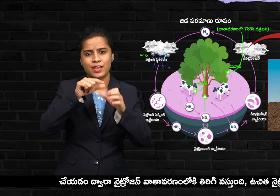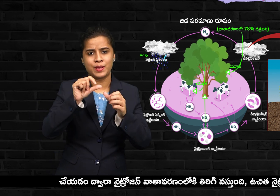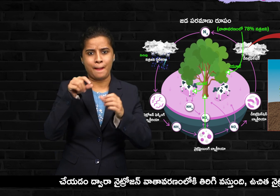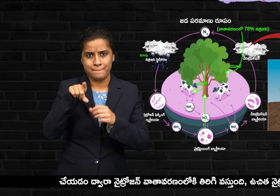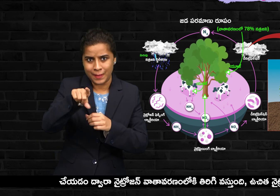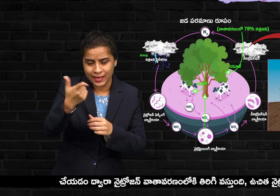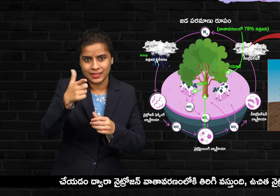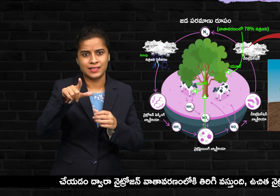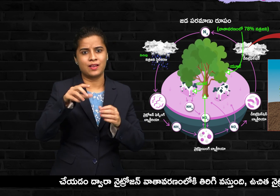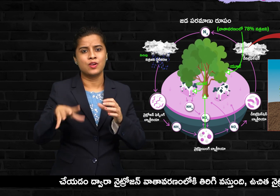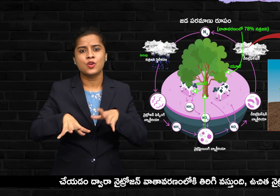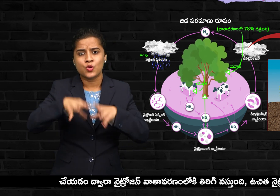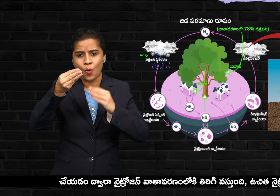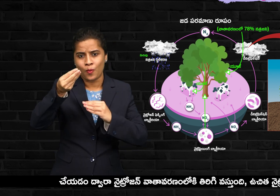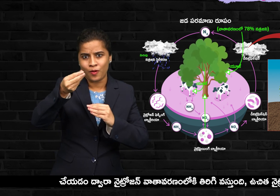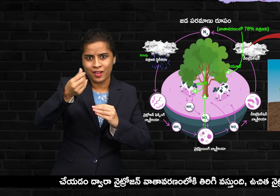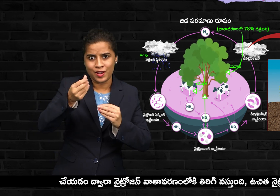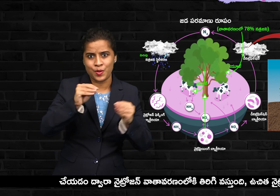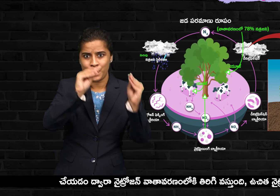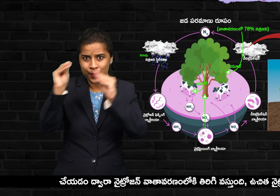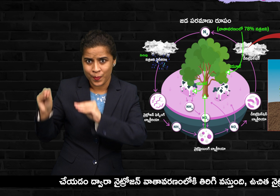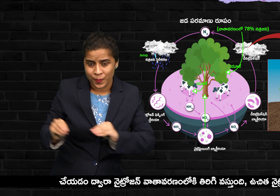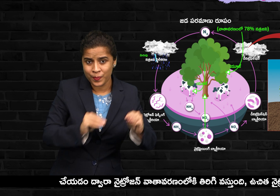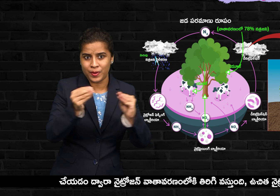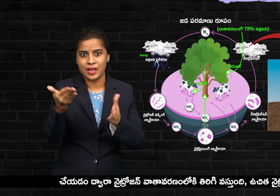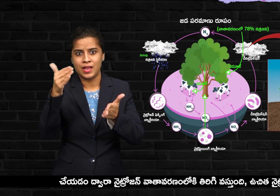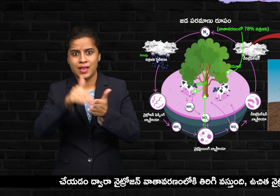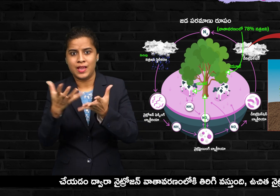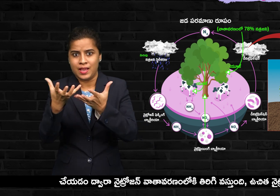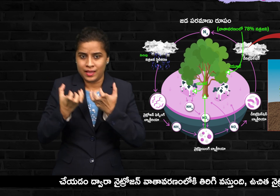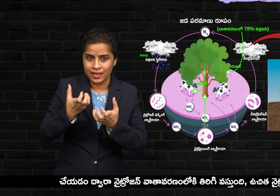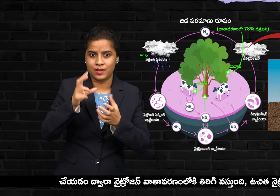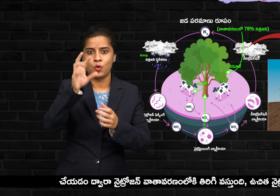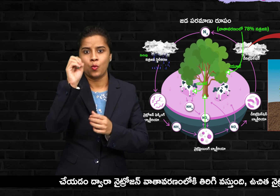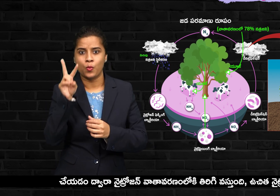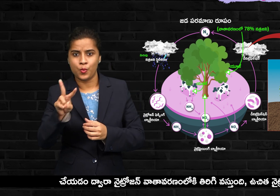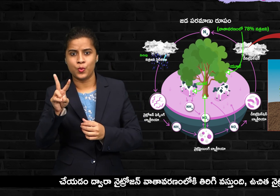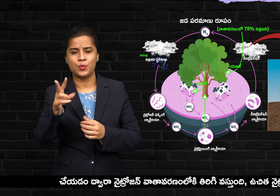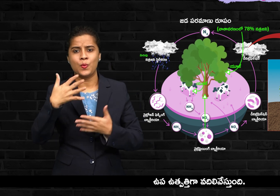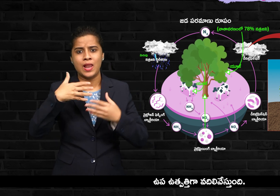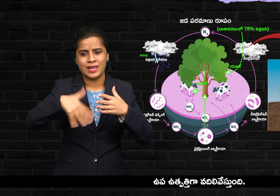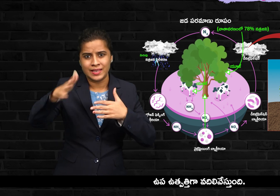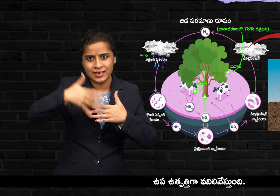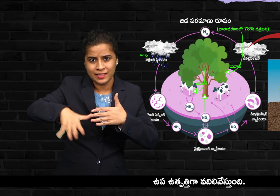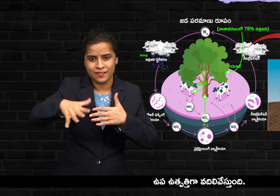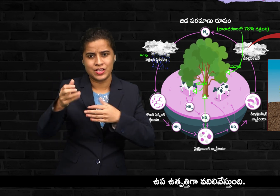ద్వారా నైట్రోజన్ వాతావరణంలోకి తిరిగి వస్తుంది. ఉచిత నైట్రోజన్ వాయువును ఉప ఉత్పత్తిగా